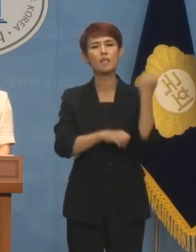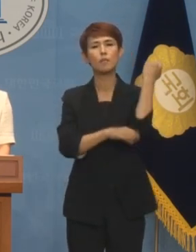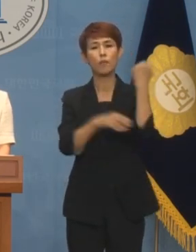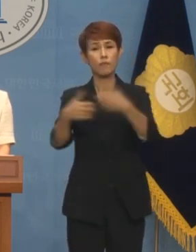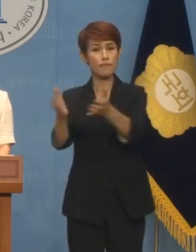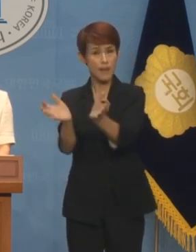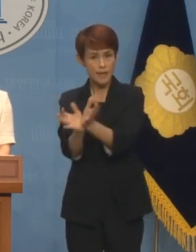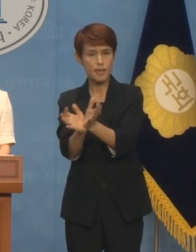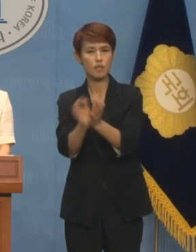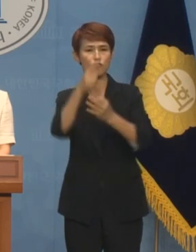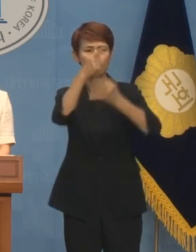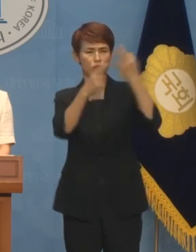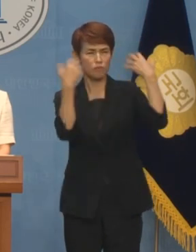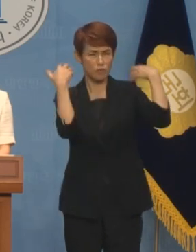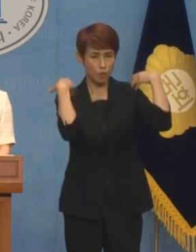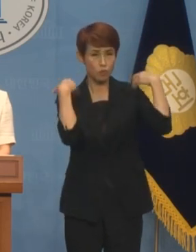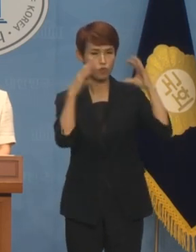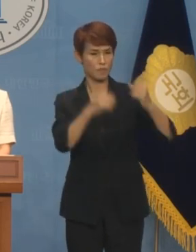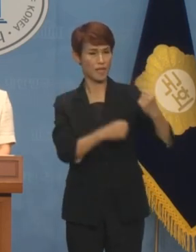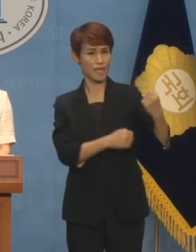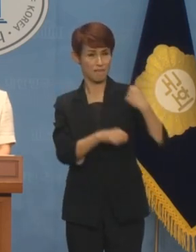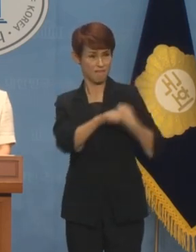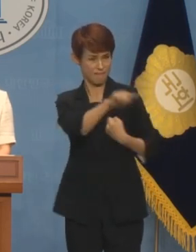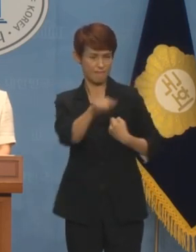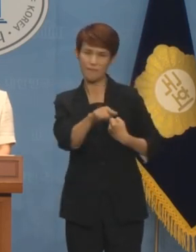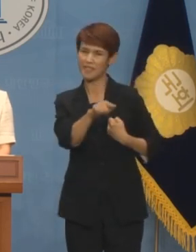기본소득당이 윤석열 정부와 국민의힘을